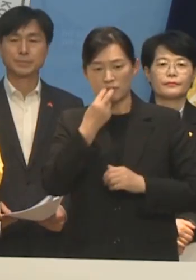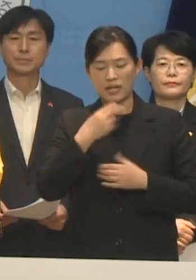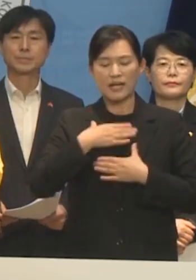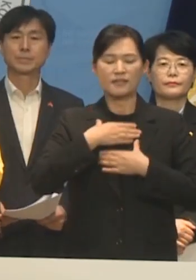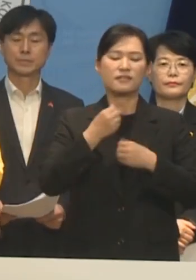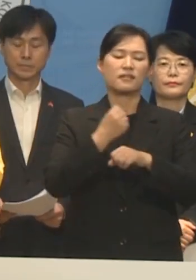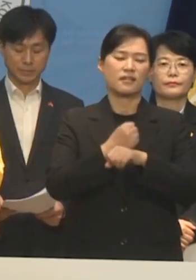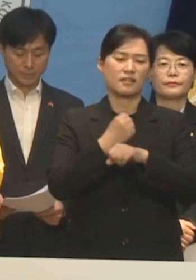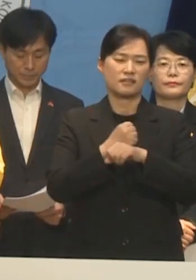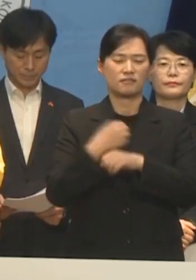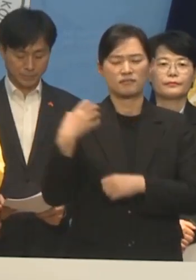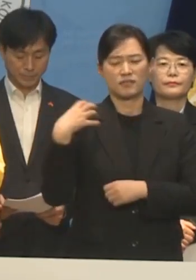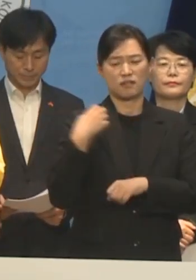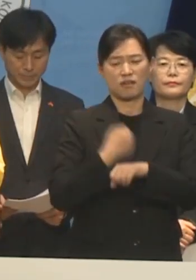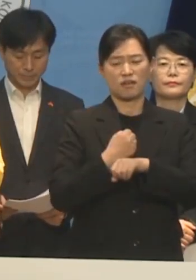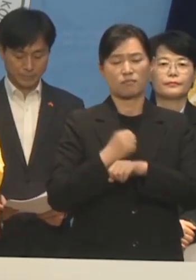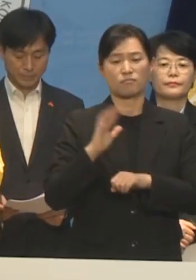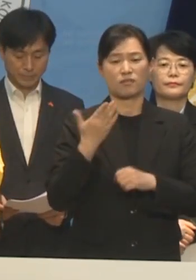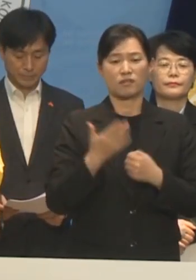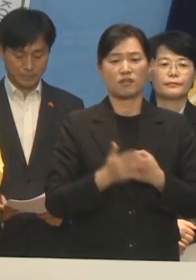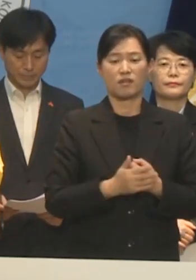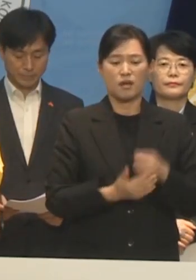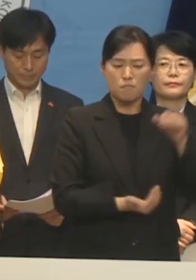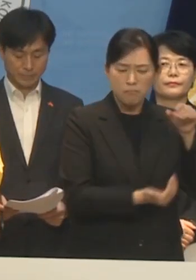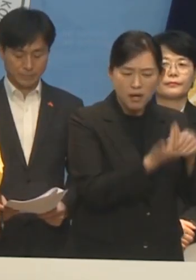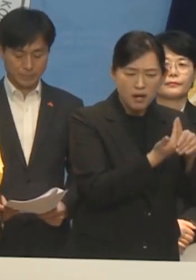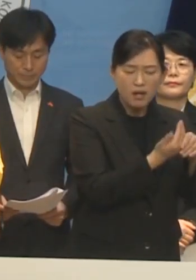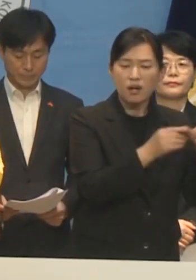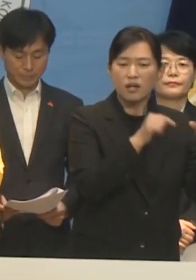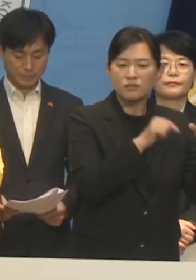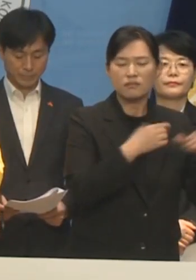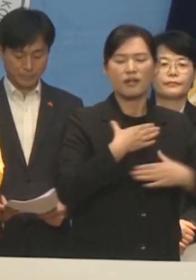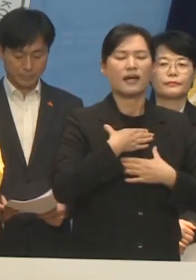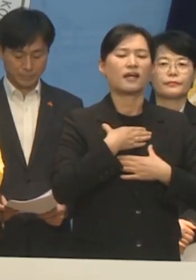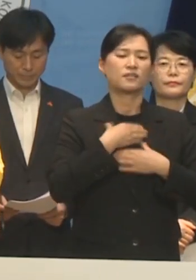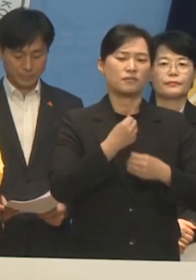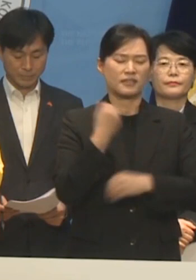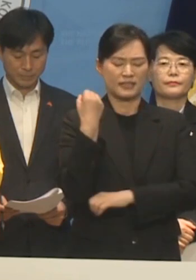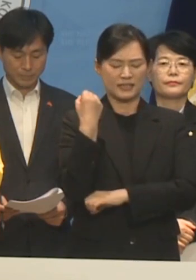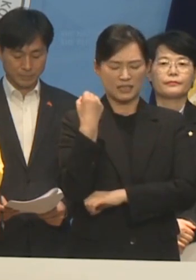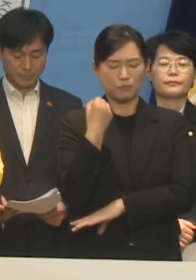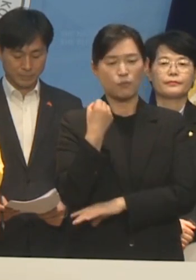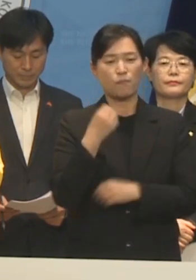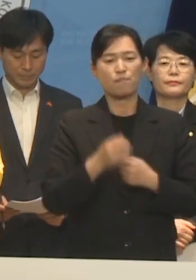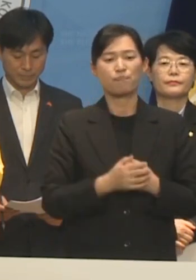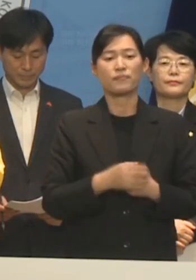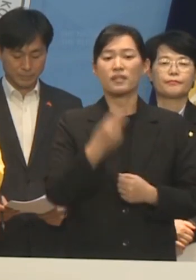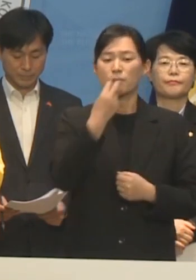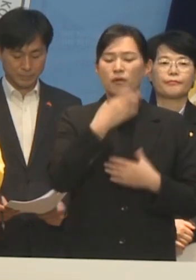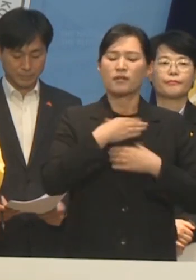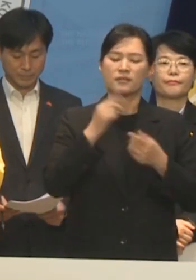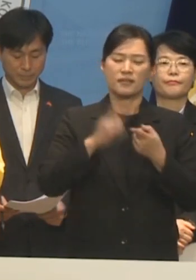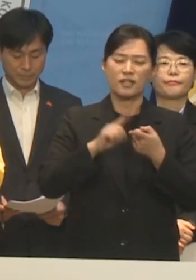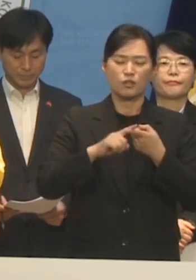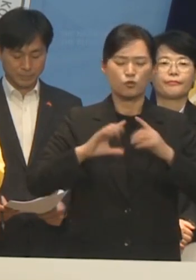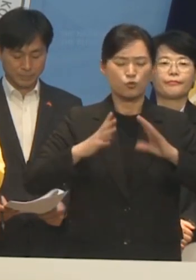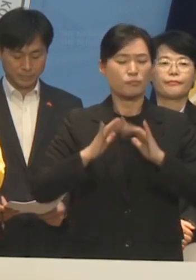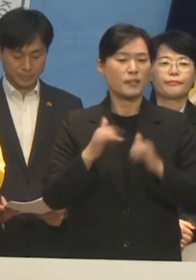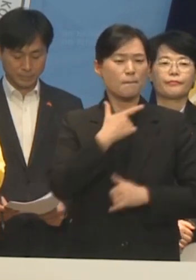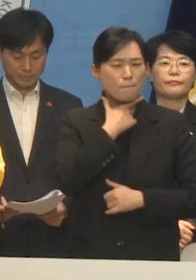다해야 합니다. 그래서 재난 참사로부터 안전할 가장 기본적인 생명과 안전에 관한 국민의